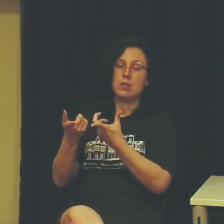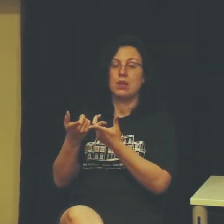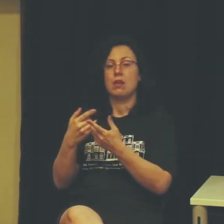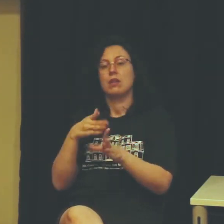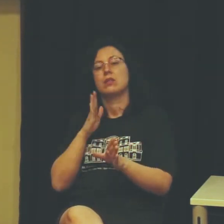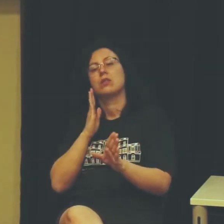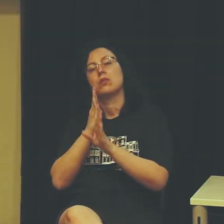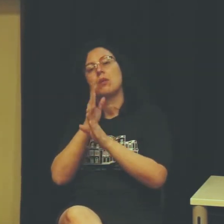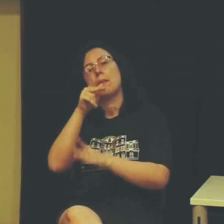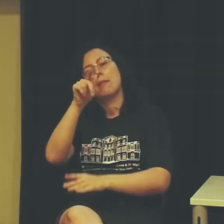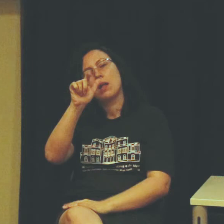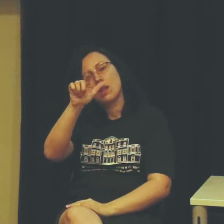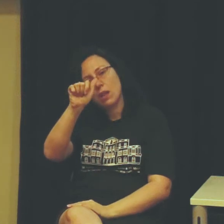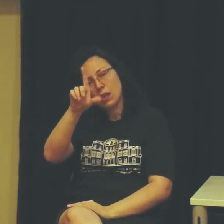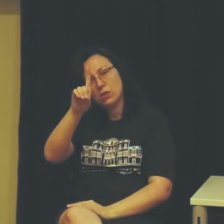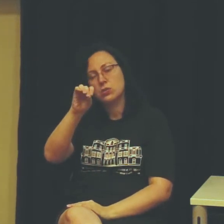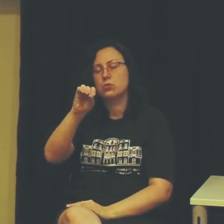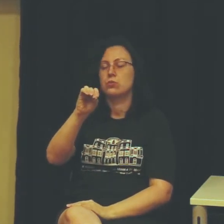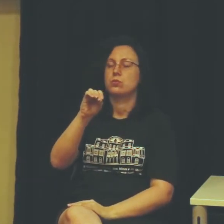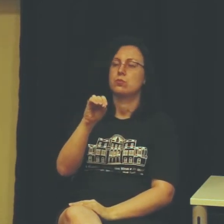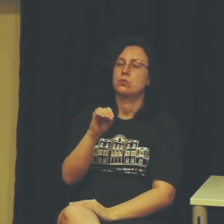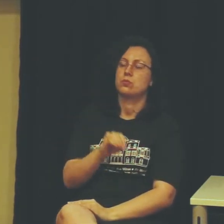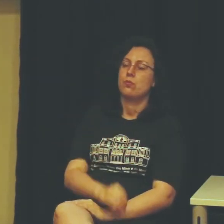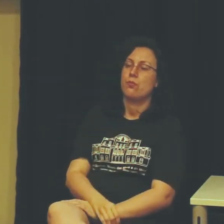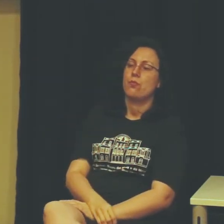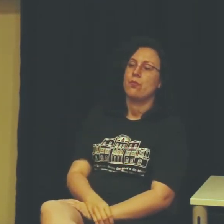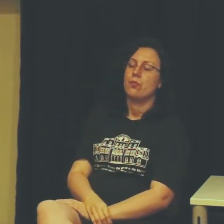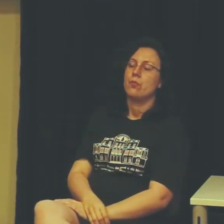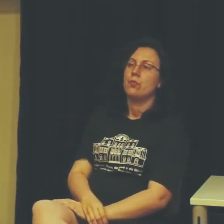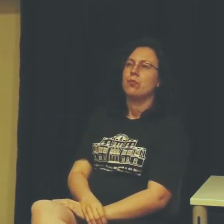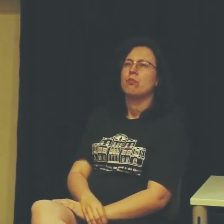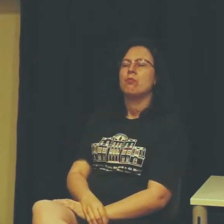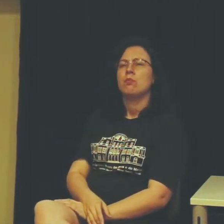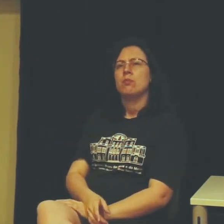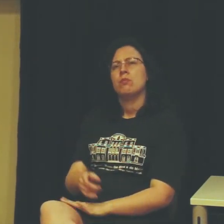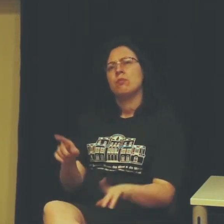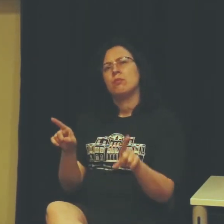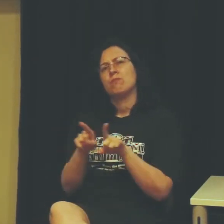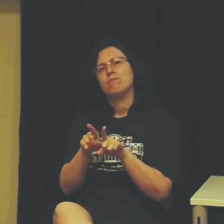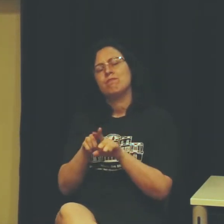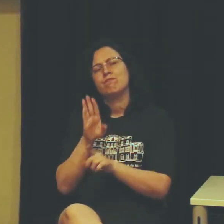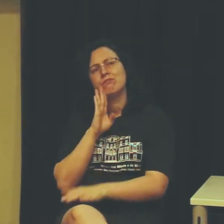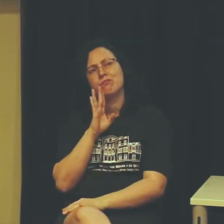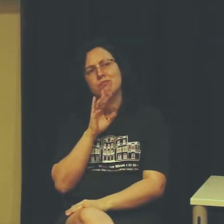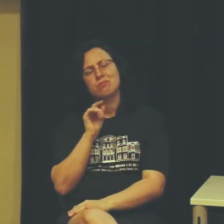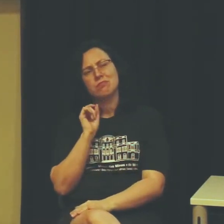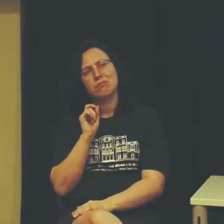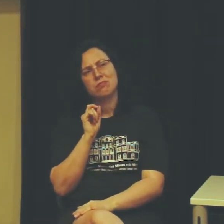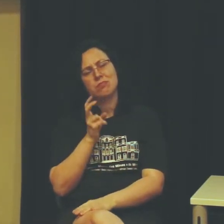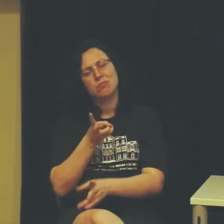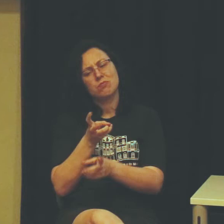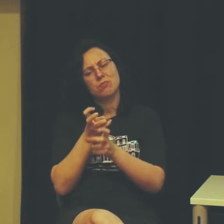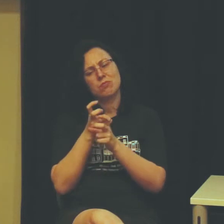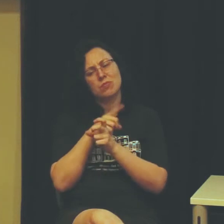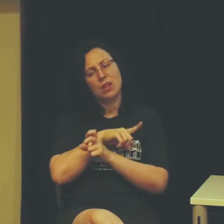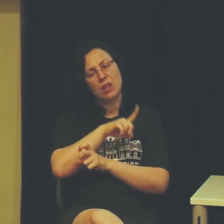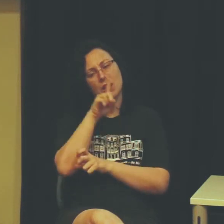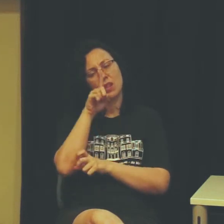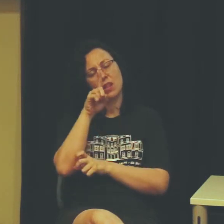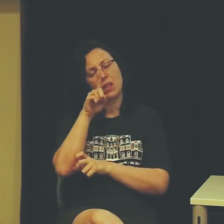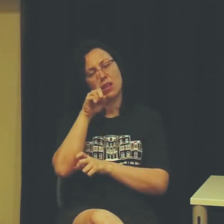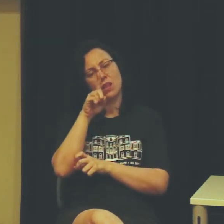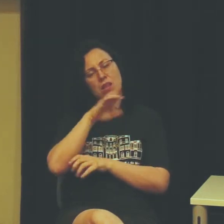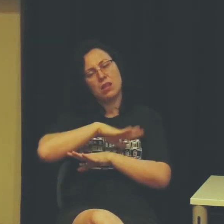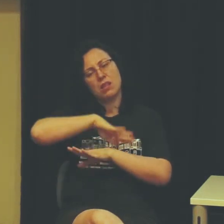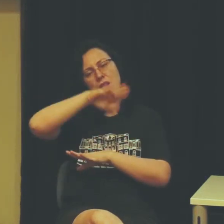outros minerais. Isso aqui também é interessante, né, do ouro que está sendo extraído hoje lá na Serra Pelada. Né, a